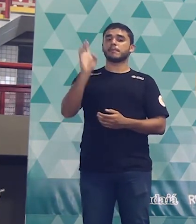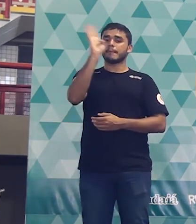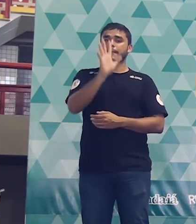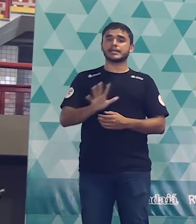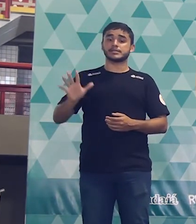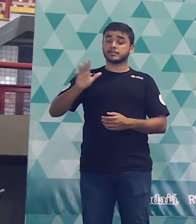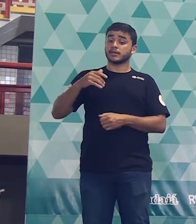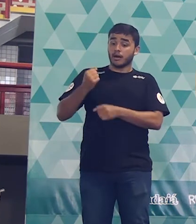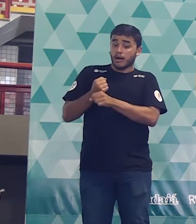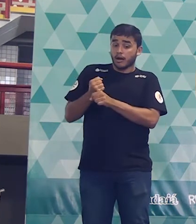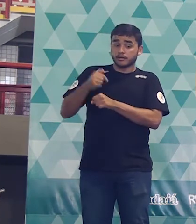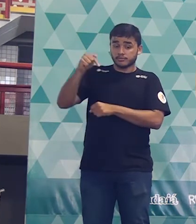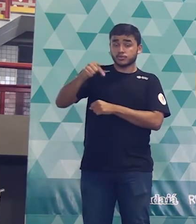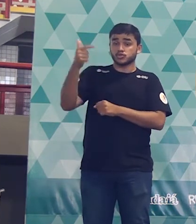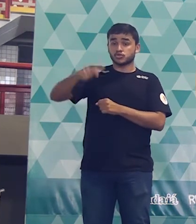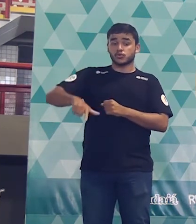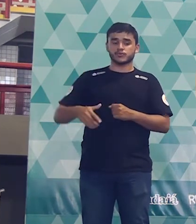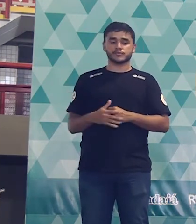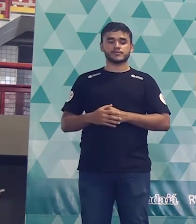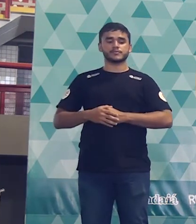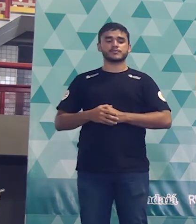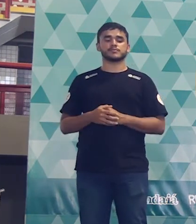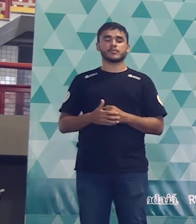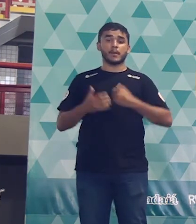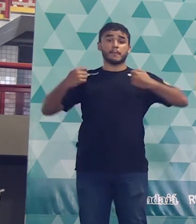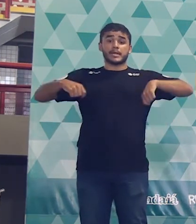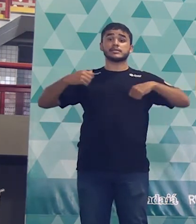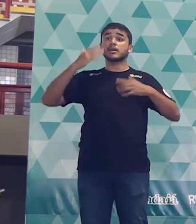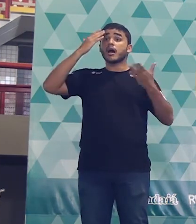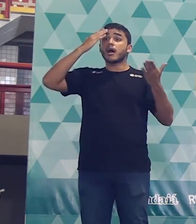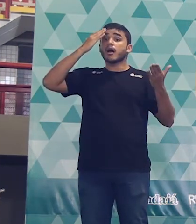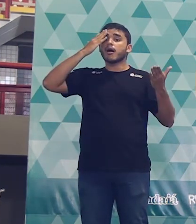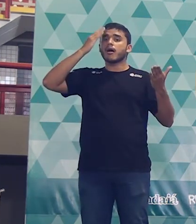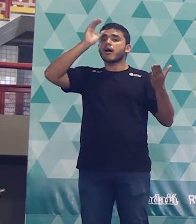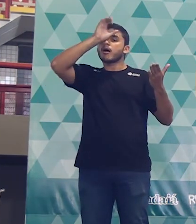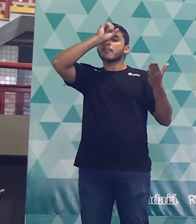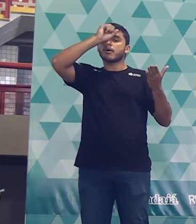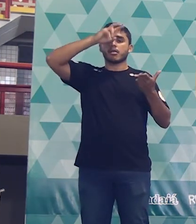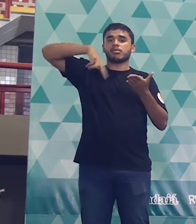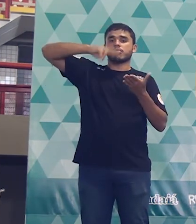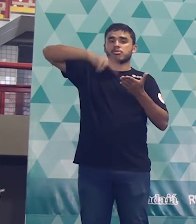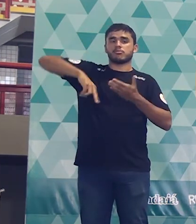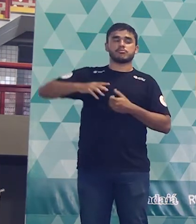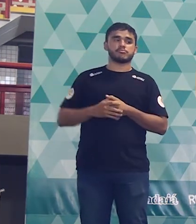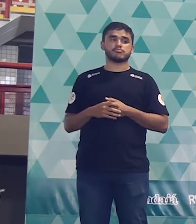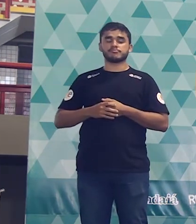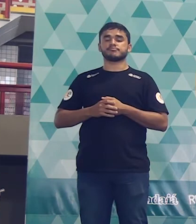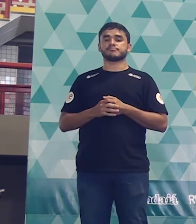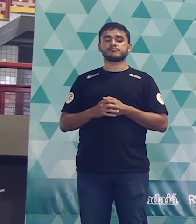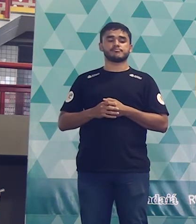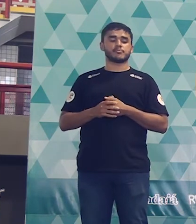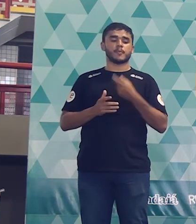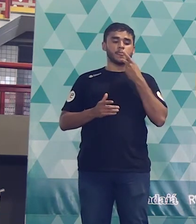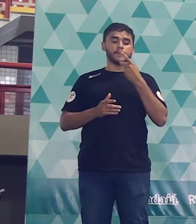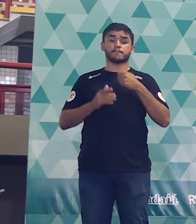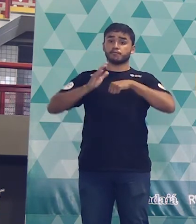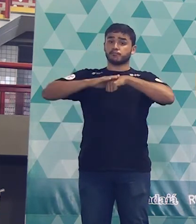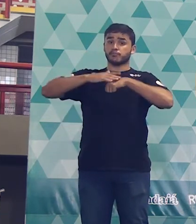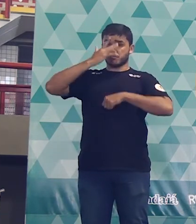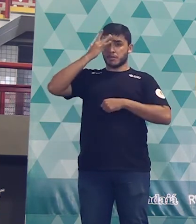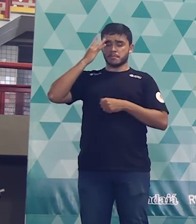é que a gente precisa aprender a ler. Eu coloquei aqui nesse slide o seguinte: a tarefa do